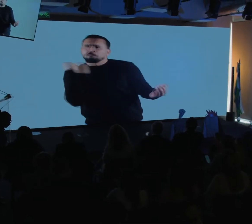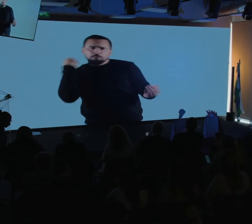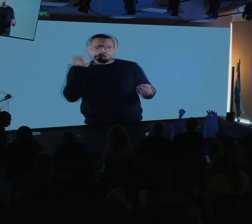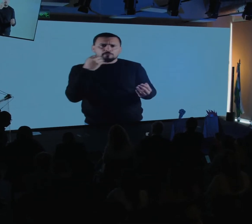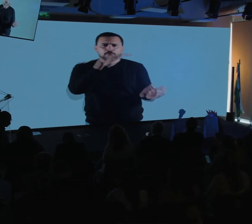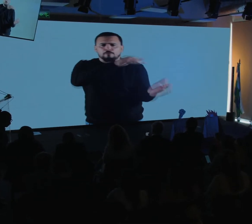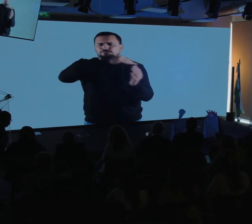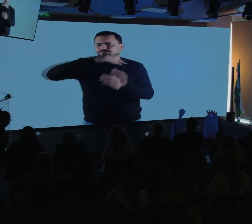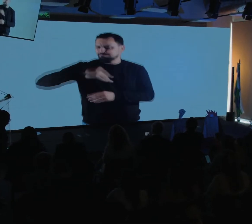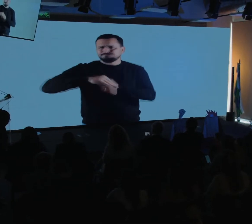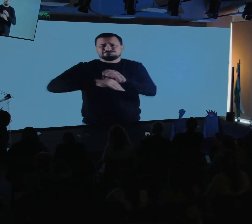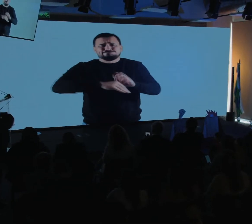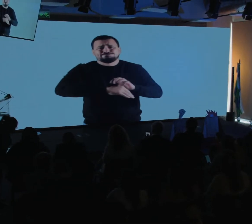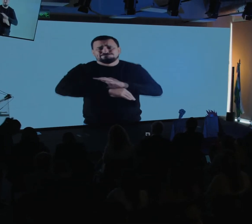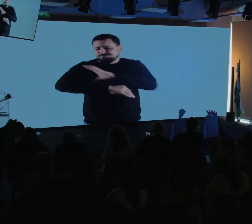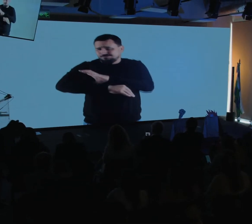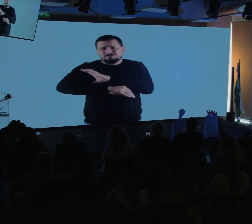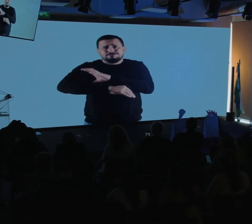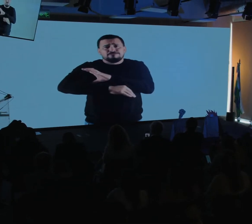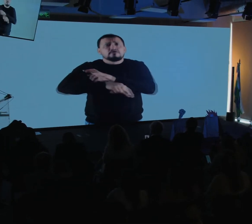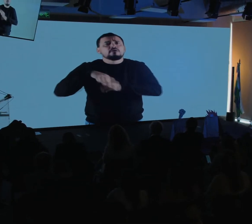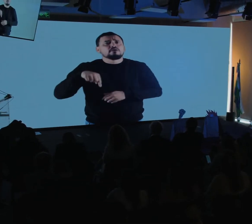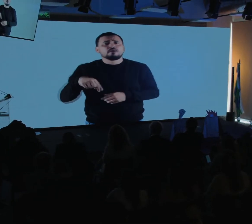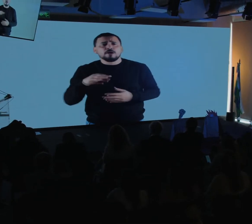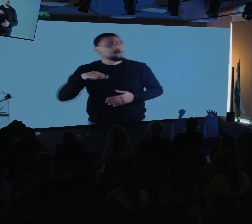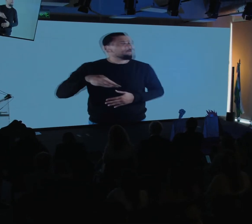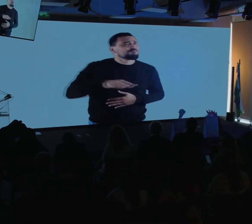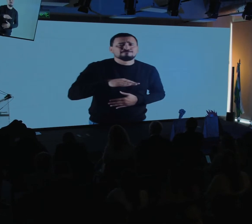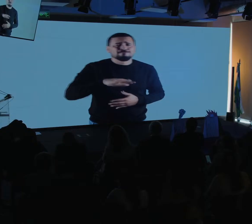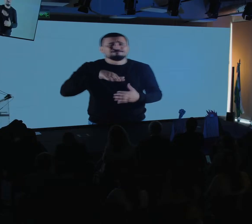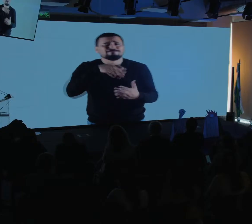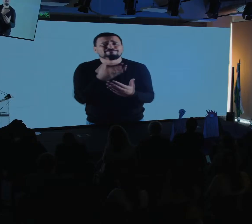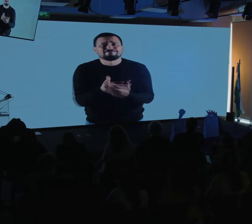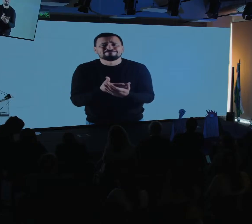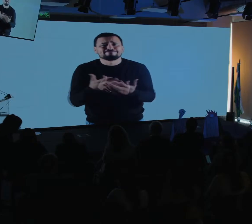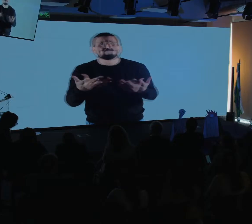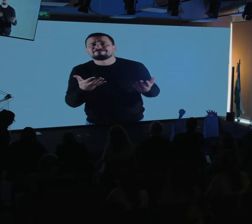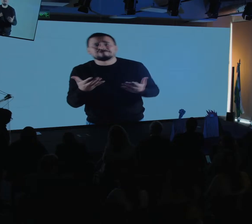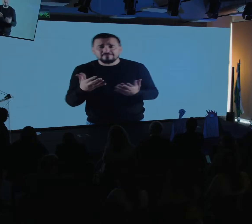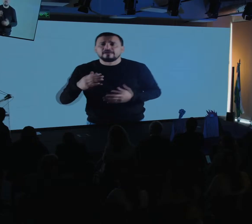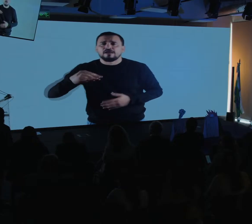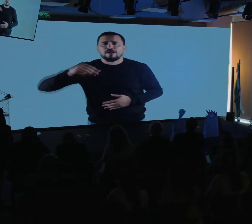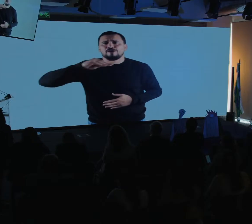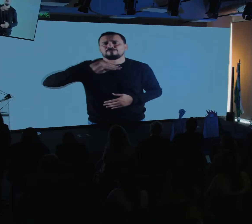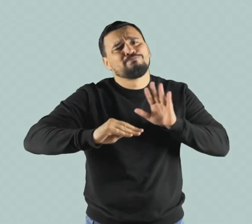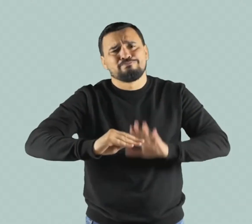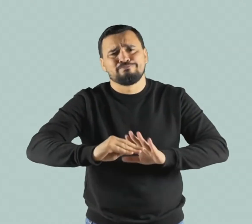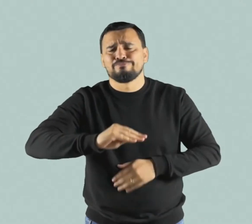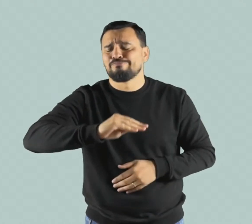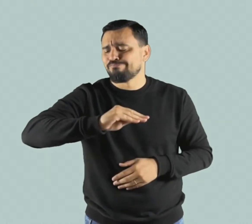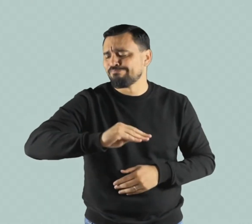Luego ya no puede moverse y duerme durante los 6 meses que dura su digestión.